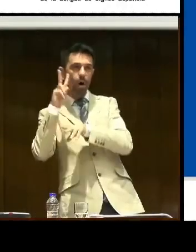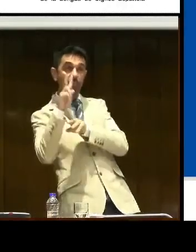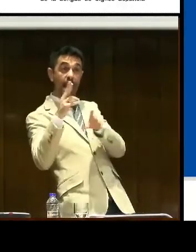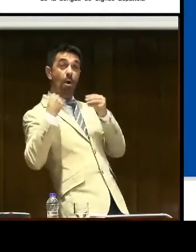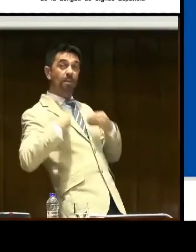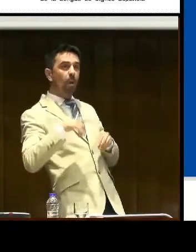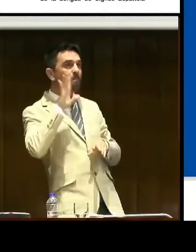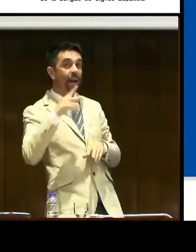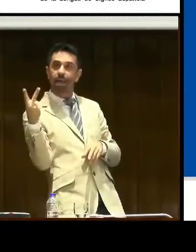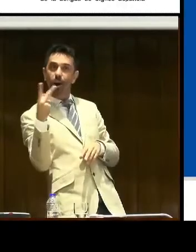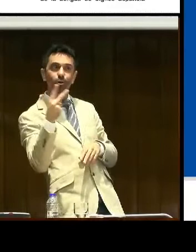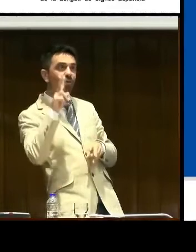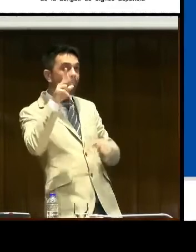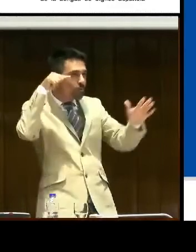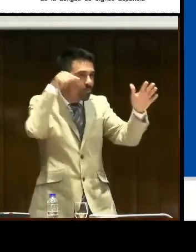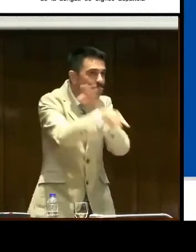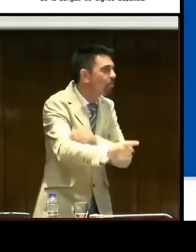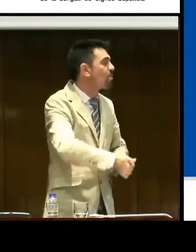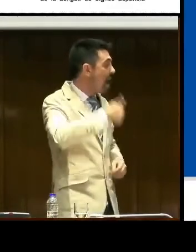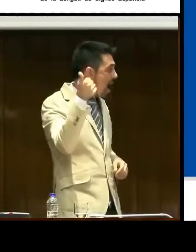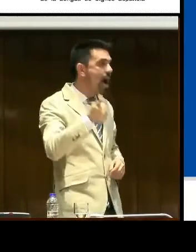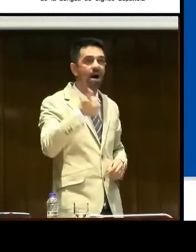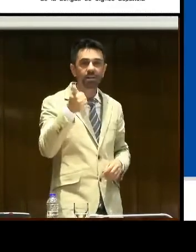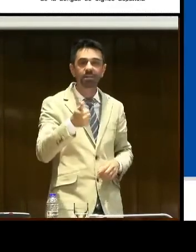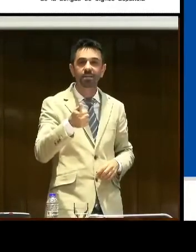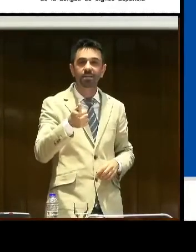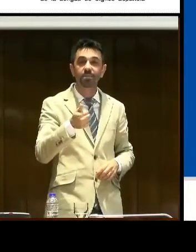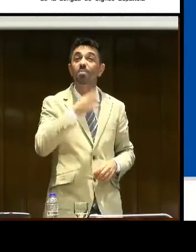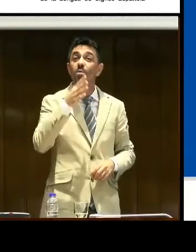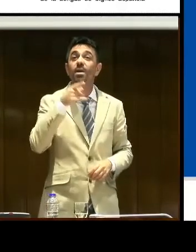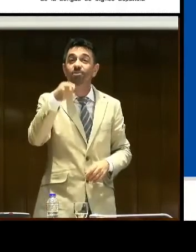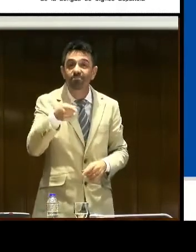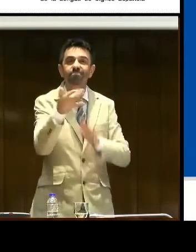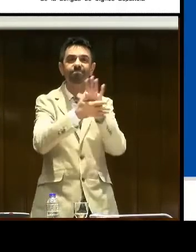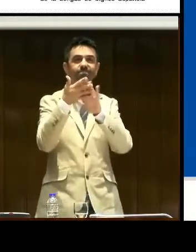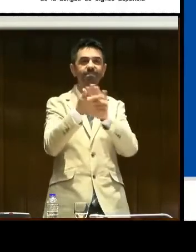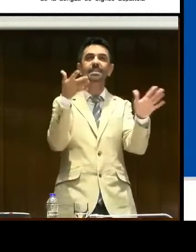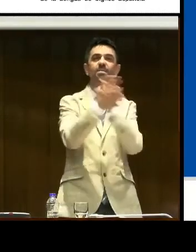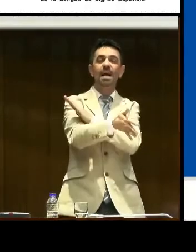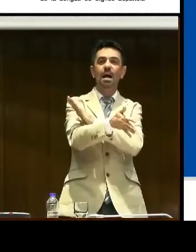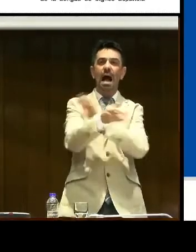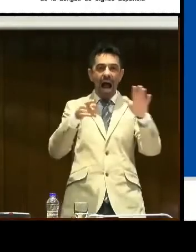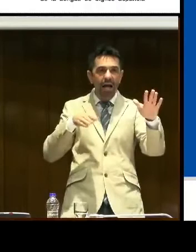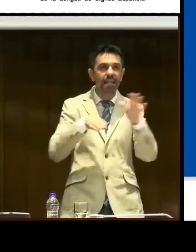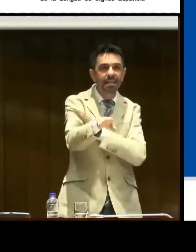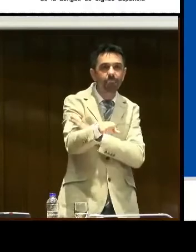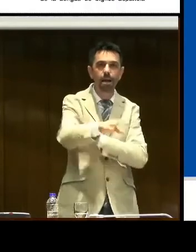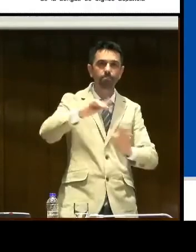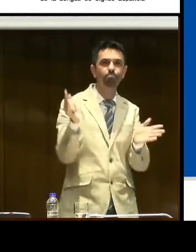más. Todo ello hace que la lengua de signos sea más accesible, más